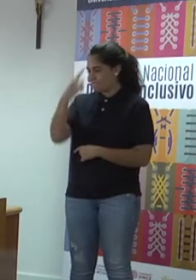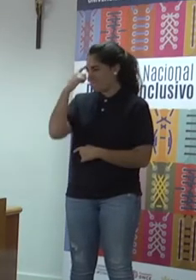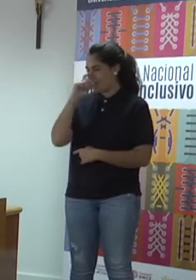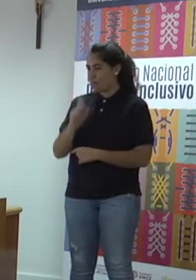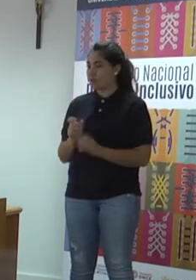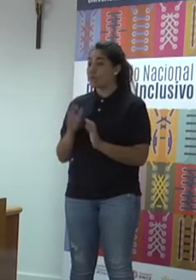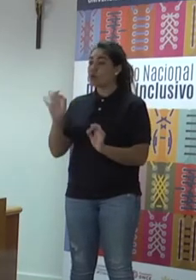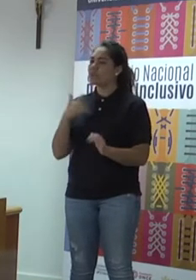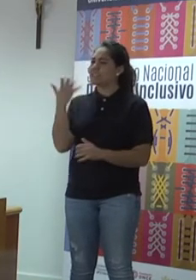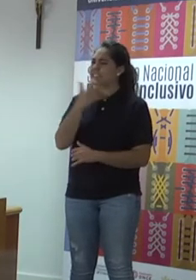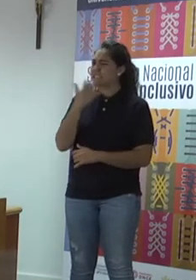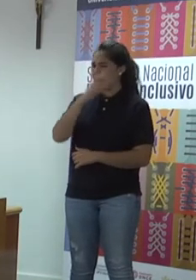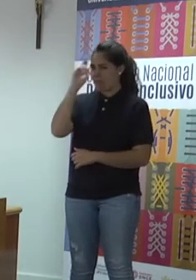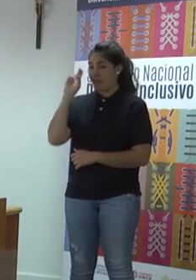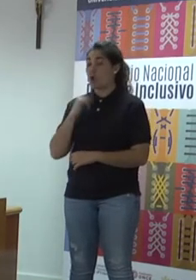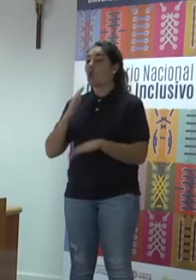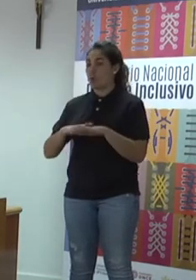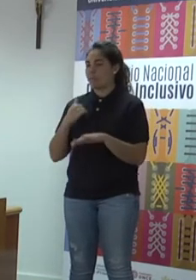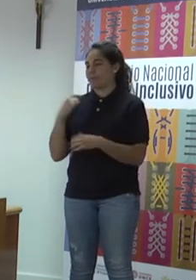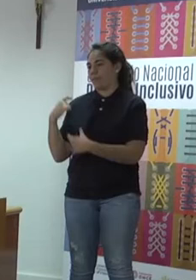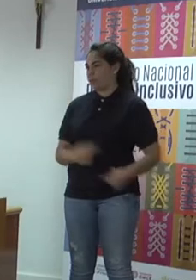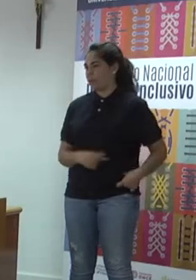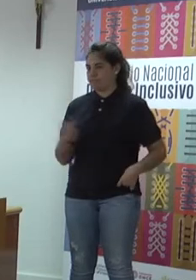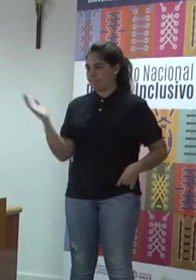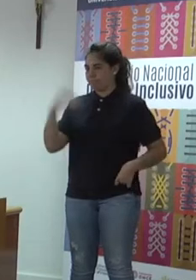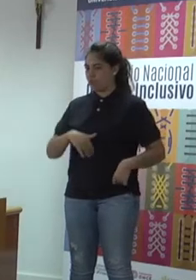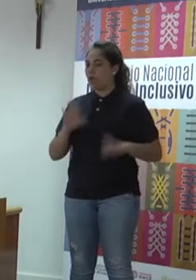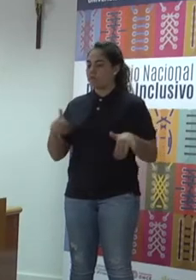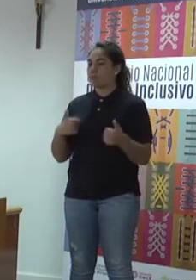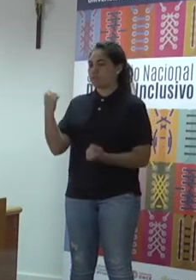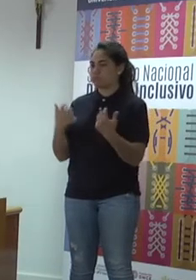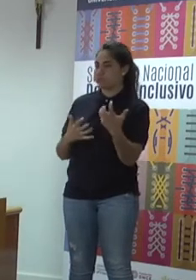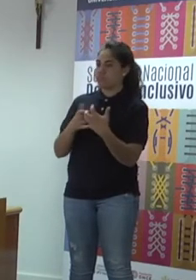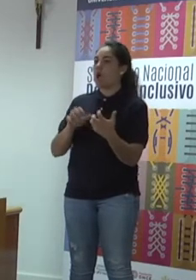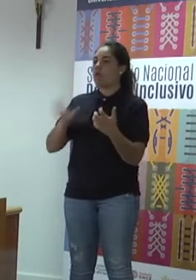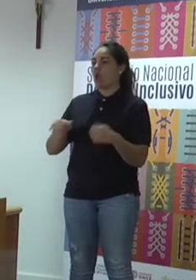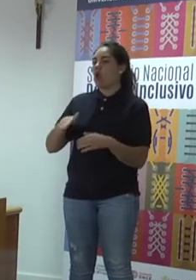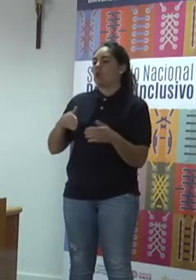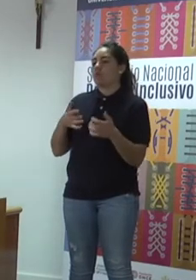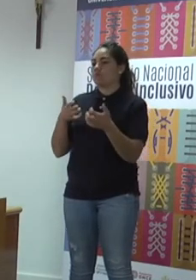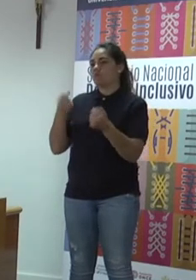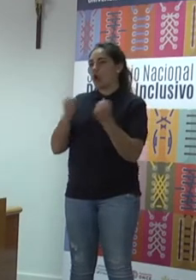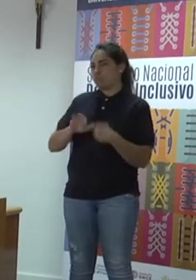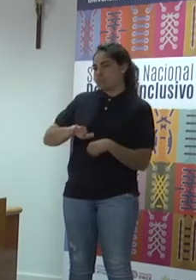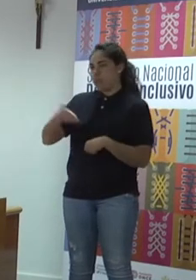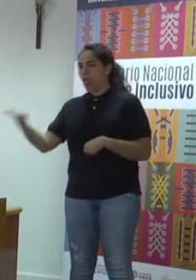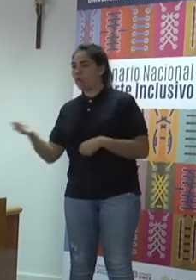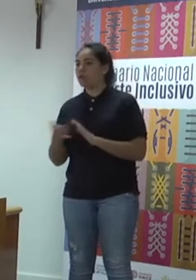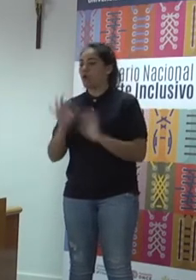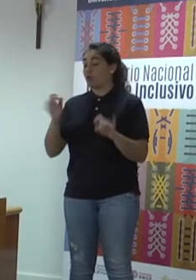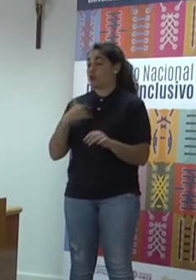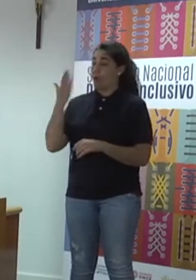fue en la Sierra de Madrid, por no llevar el cinturón de seguridad, volcamos el coche por un accidente y salí despedido, y eso me produjo un golpe en la